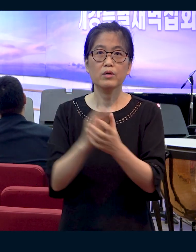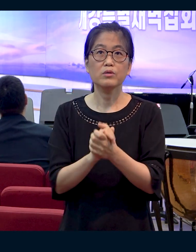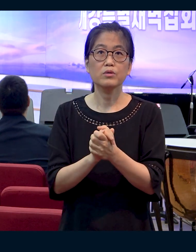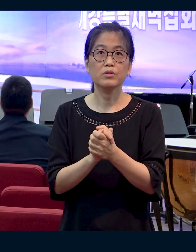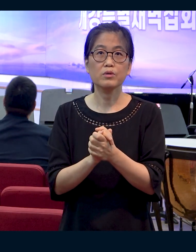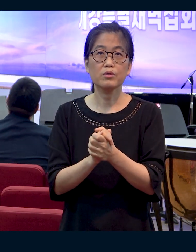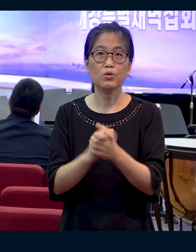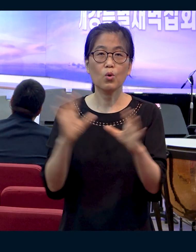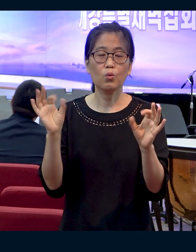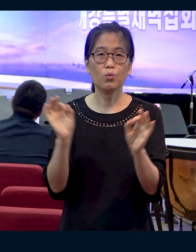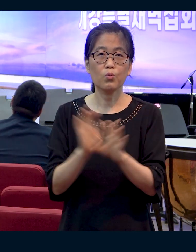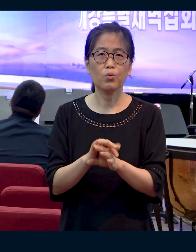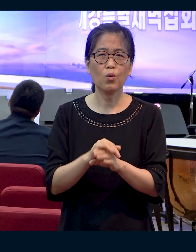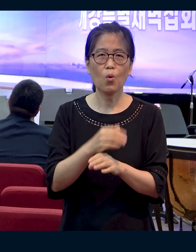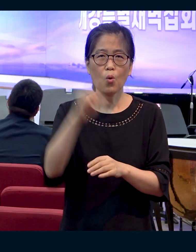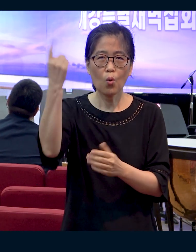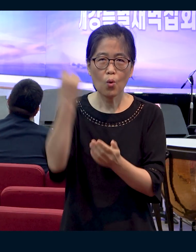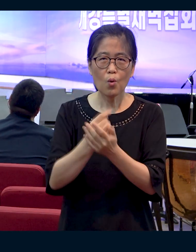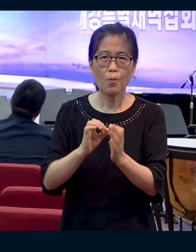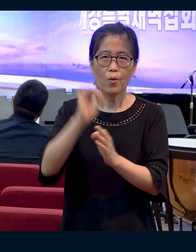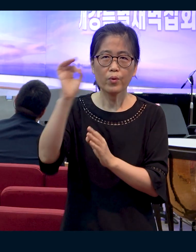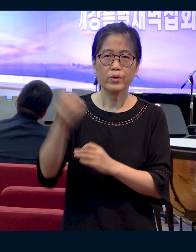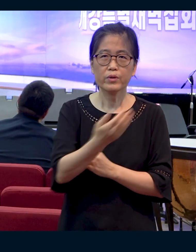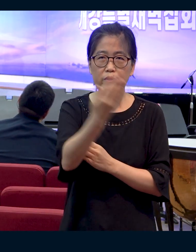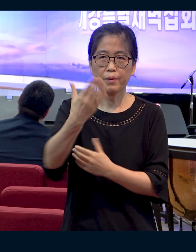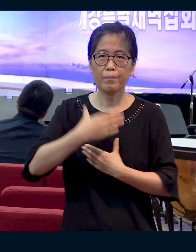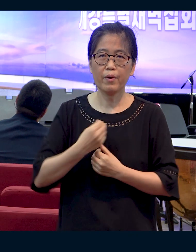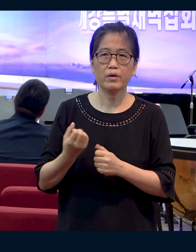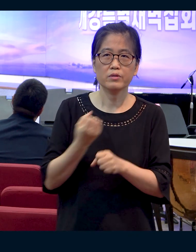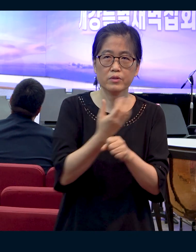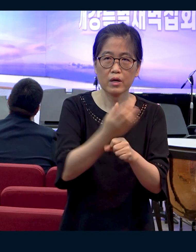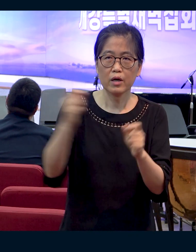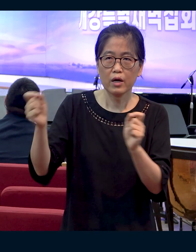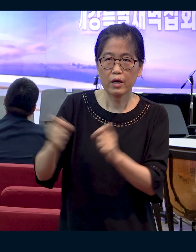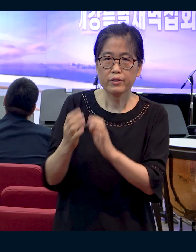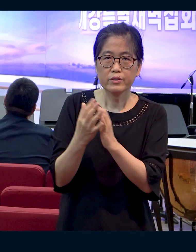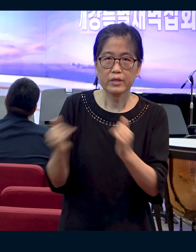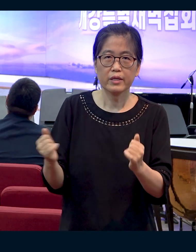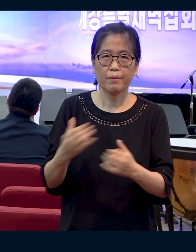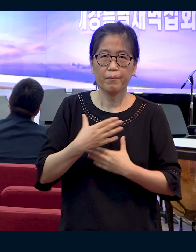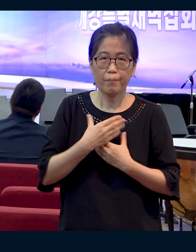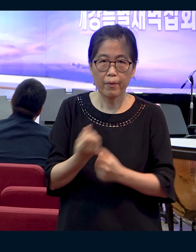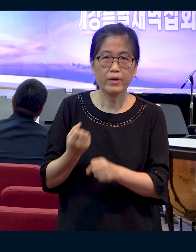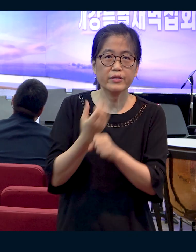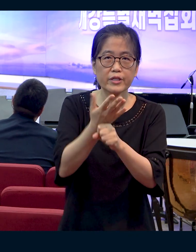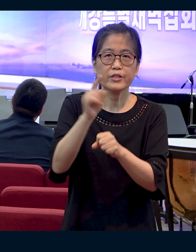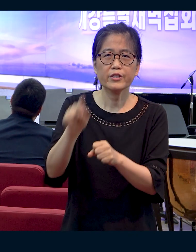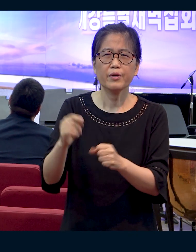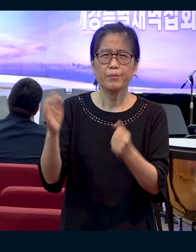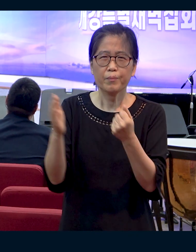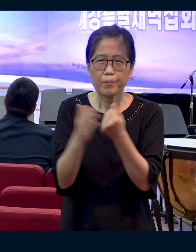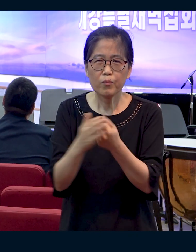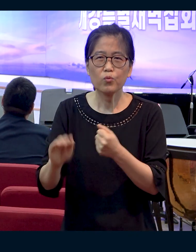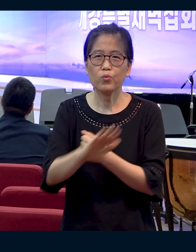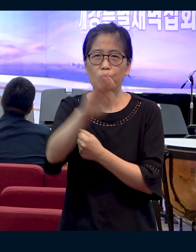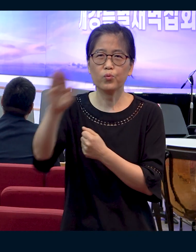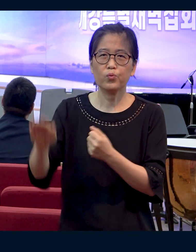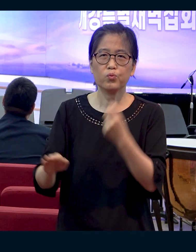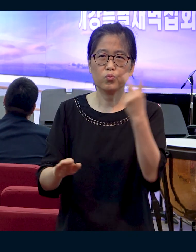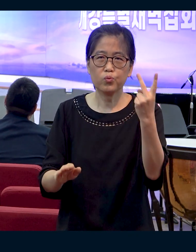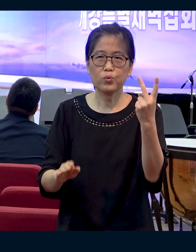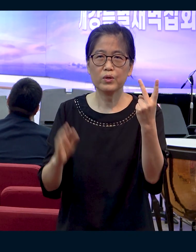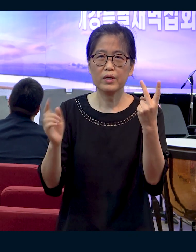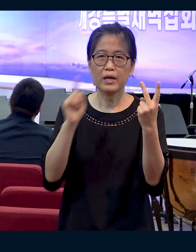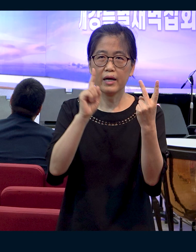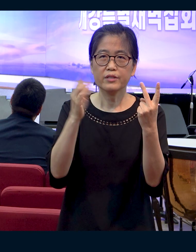십자가로 소멸하시고 또 오셔서 먼 데 있는 너희에게 평안을 전하시고 가까운 데 있는 자들에게 평안을 전하셨으니 이는 그로 말미암아